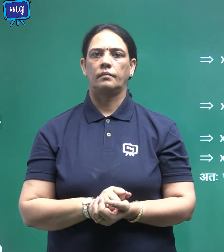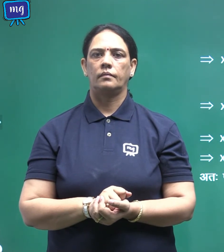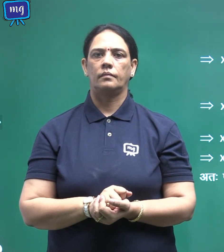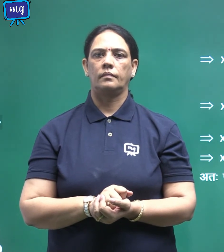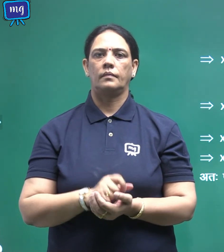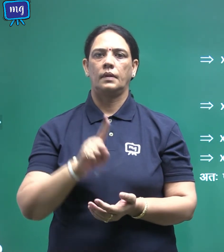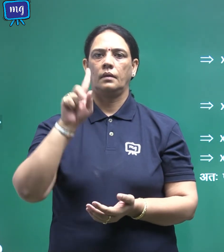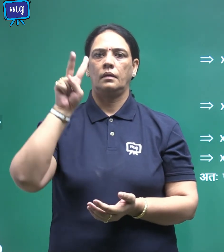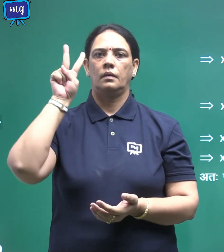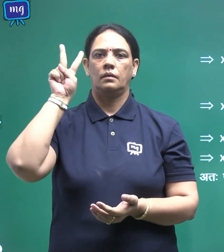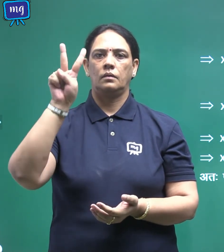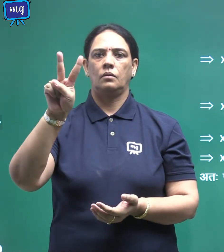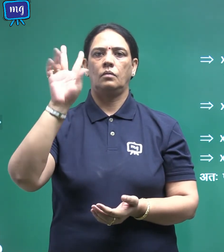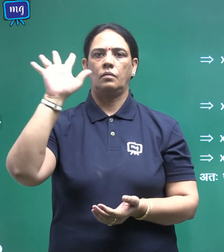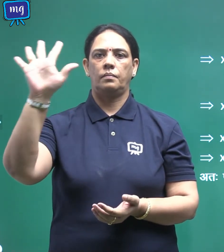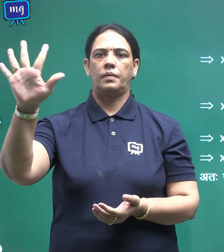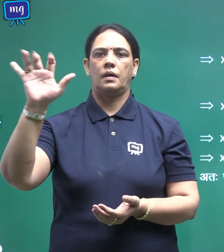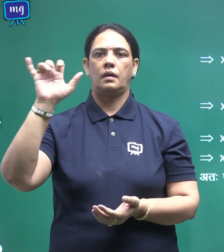25,760